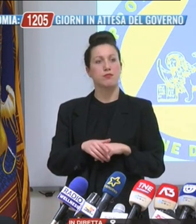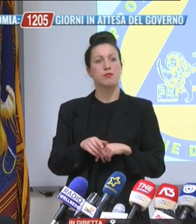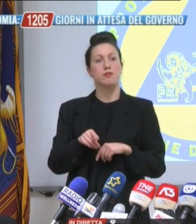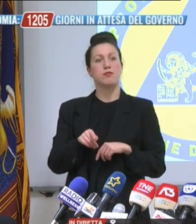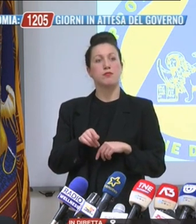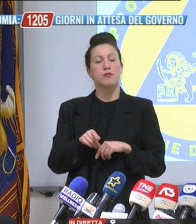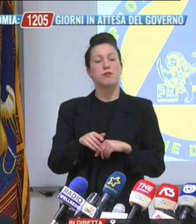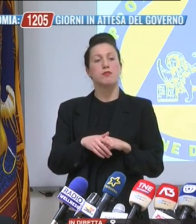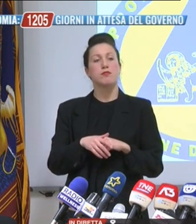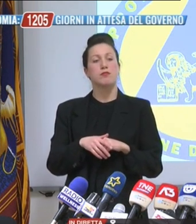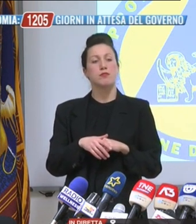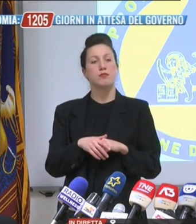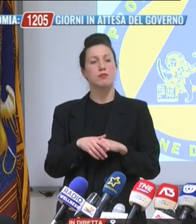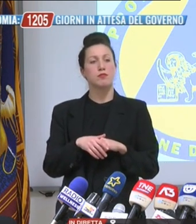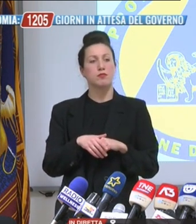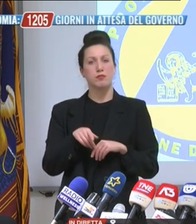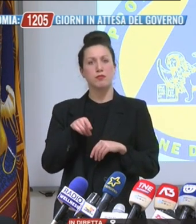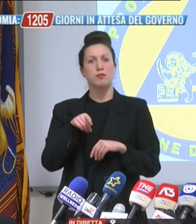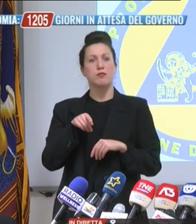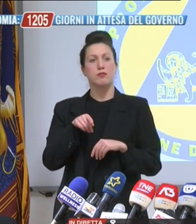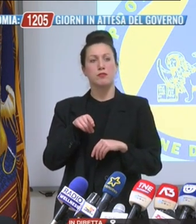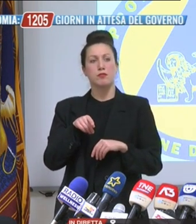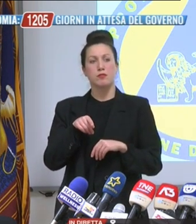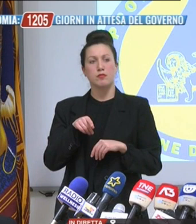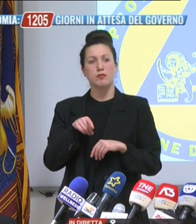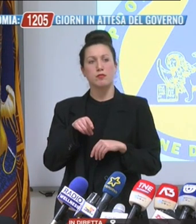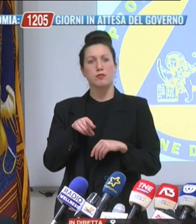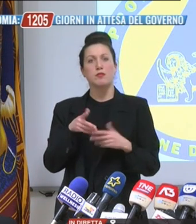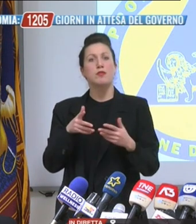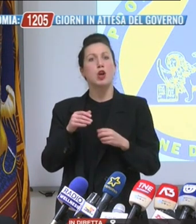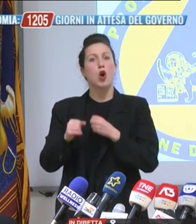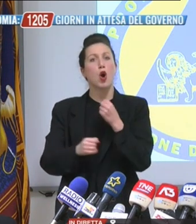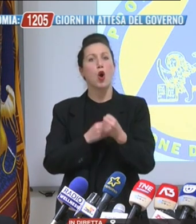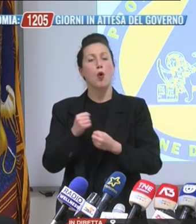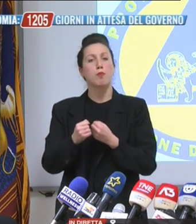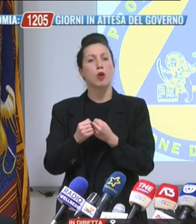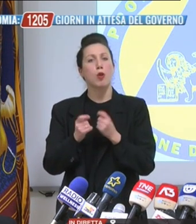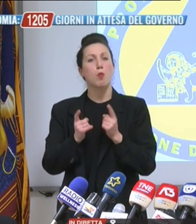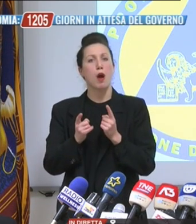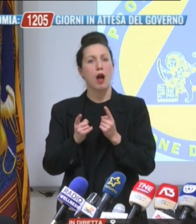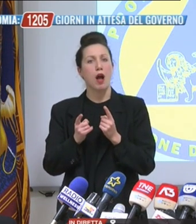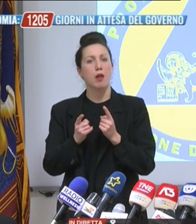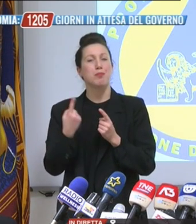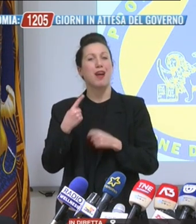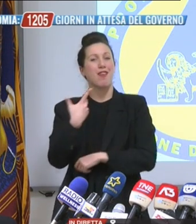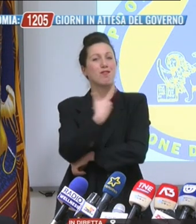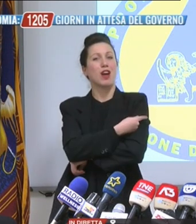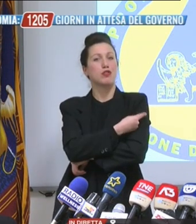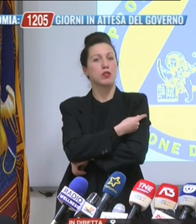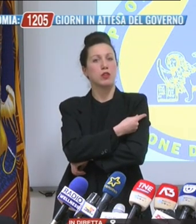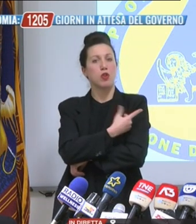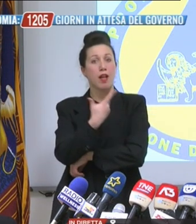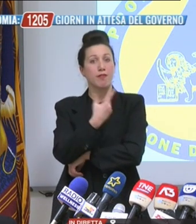e segnatamente in Veneto hanno solo l'emergenza, come devono comportarsi rispetto alla vaccinazione? Vengono vaccinati all'estero comunque